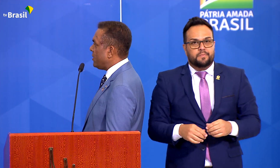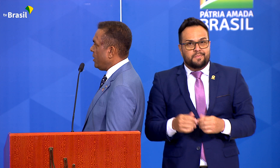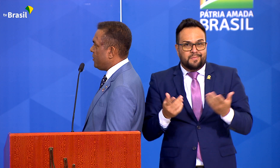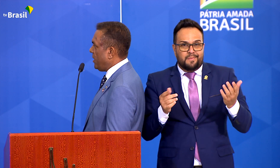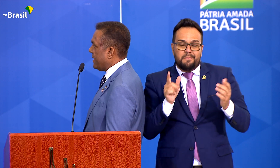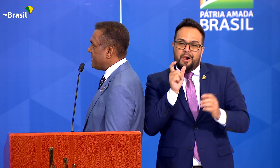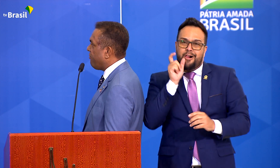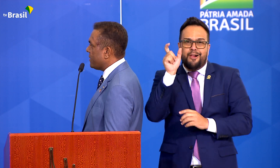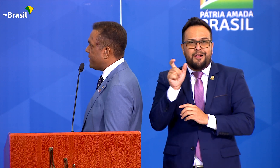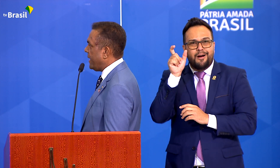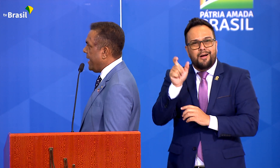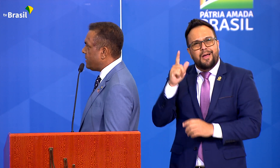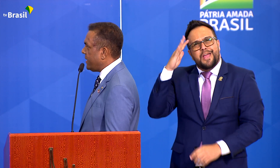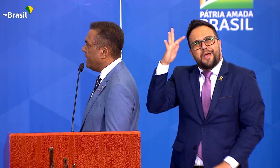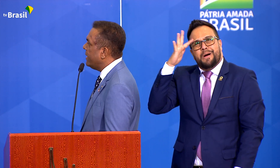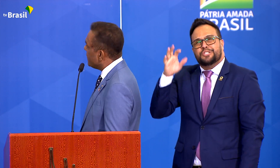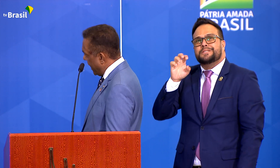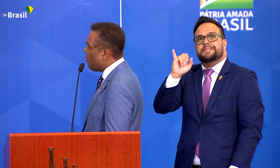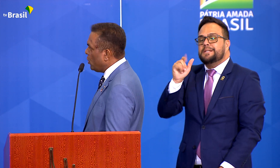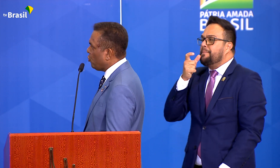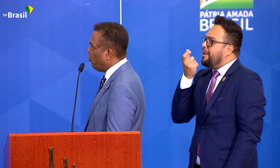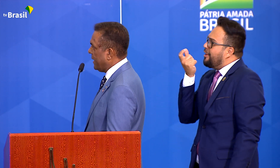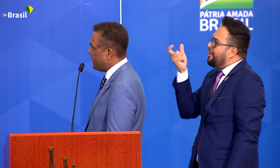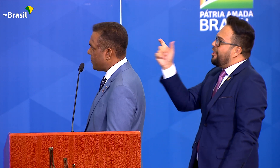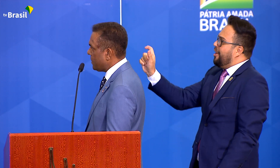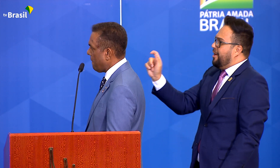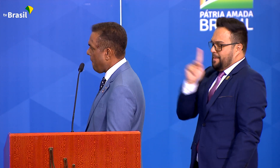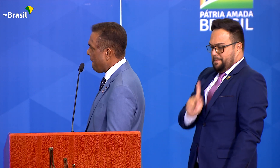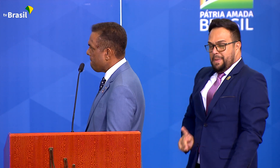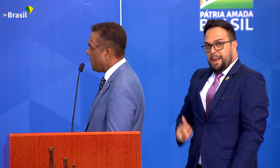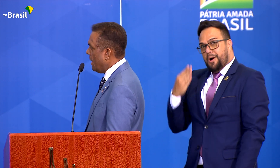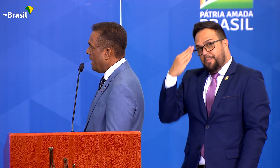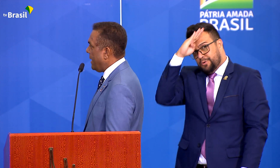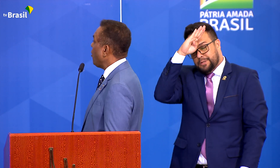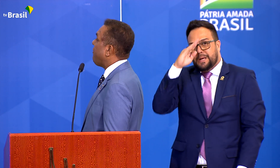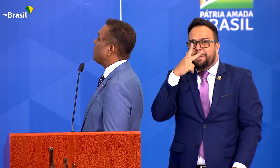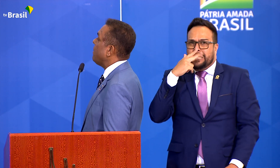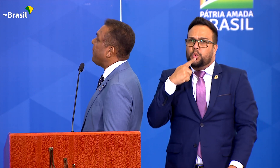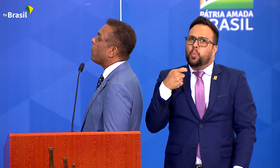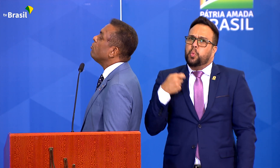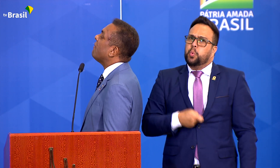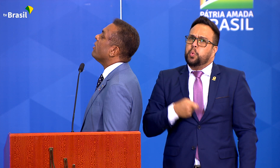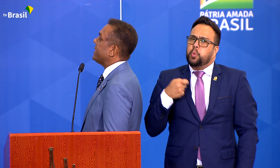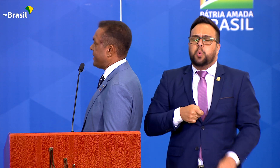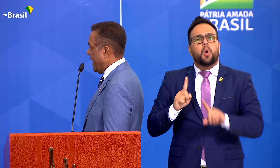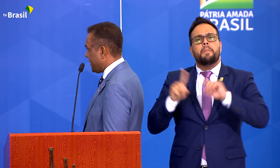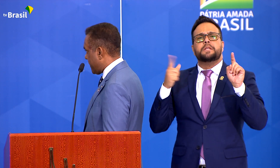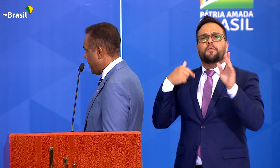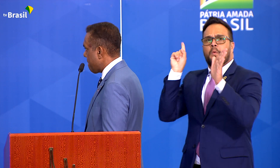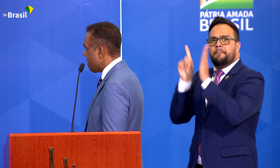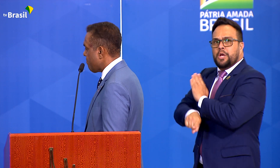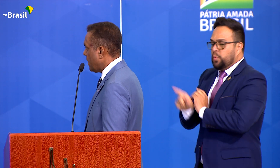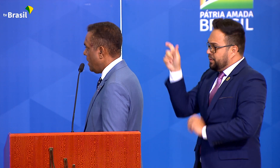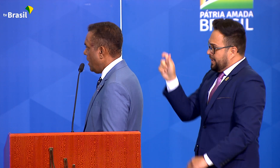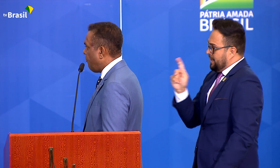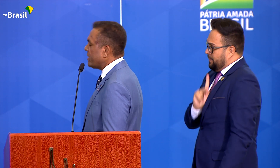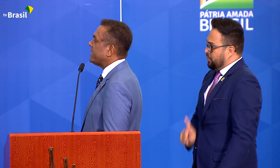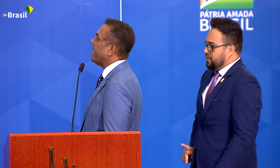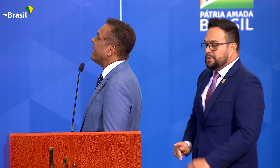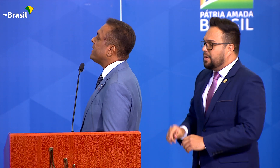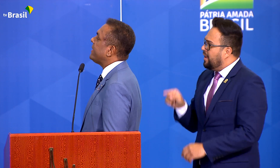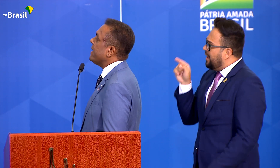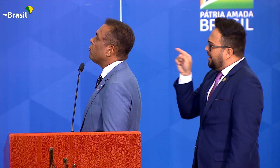se fossem dirigidas à vossa excelência serão muito duras mas eu faço uma pergunta a vossa excelência